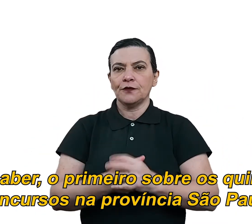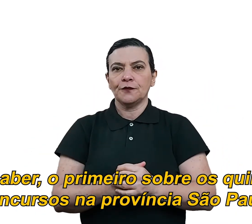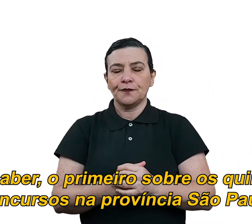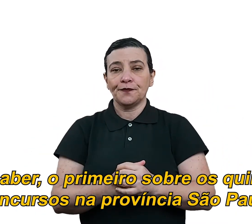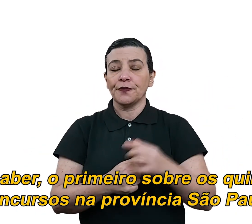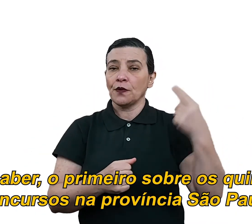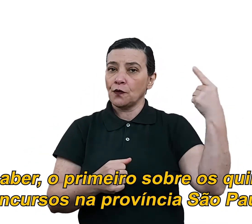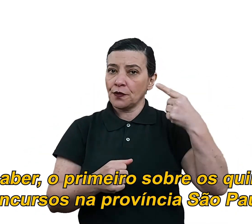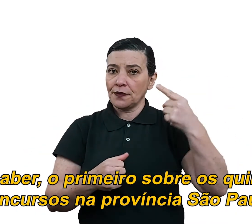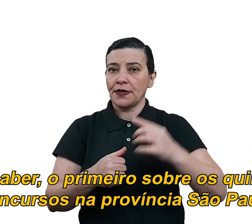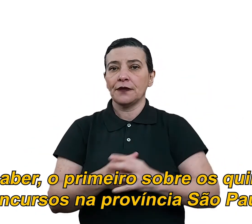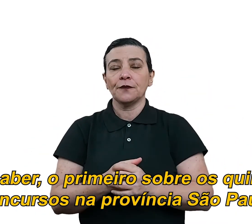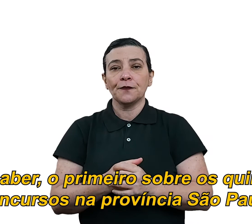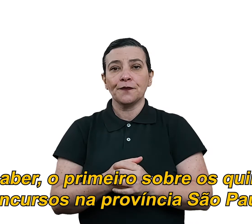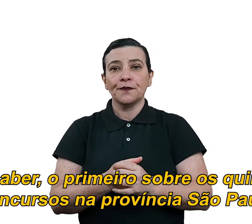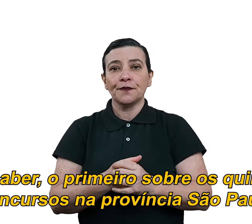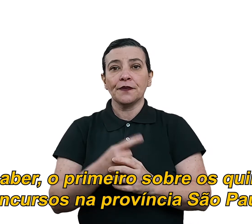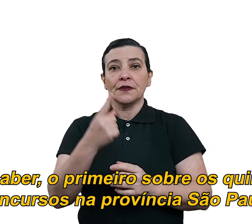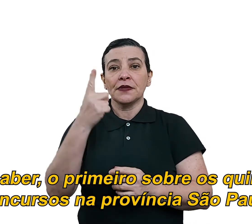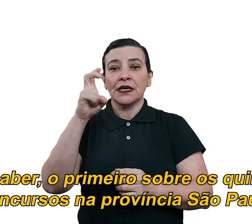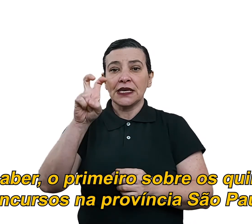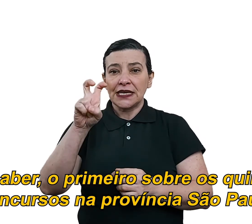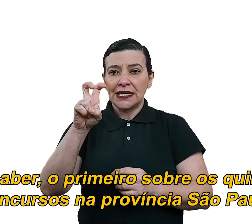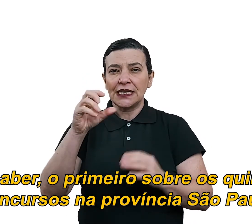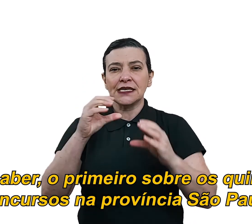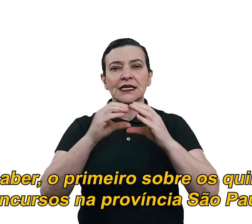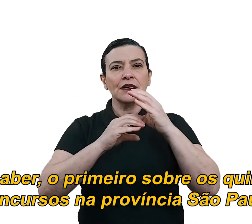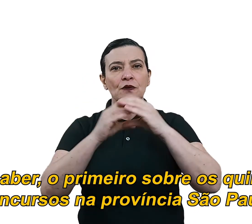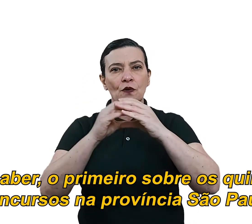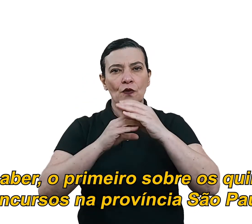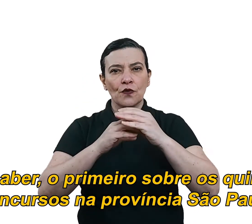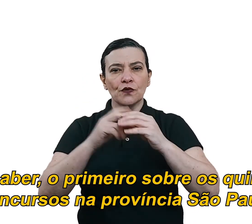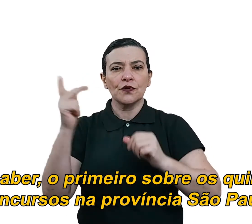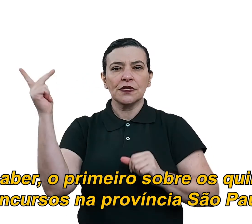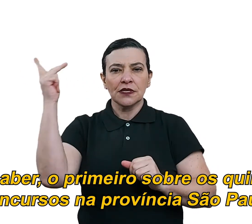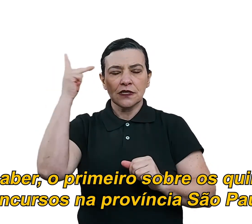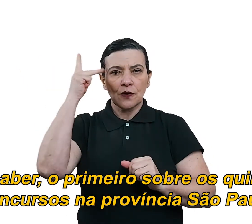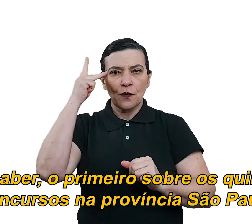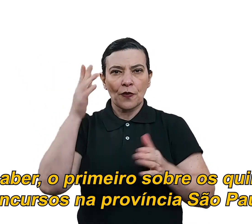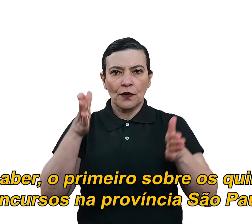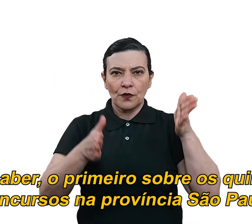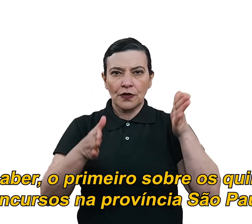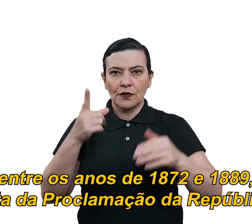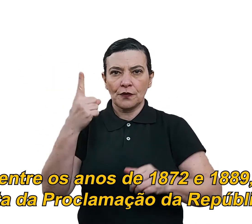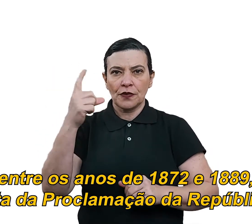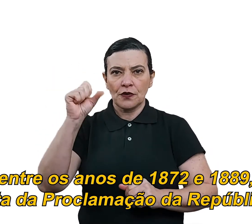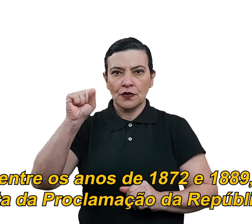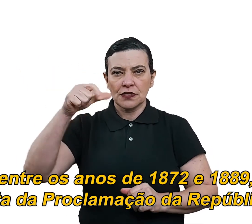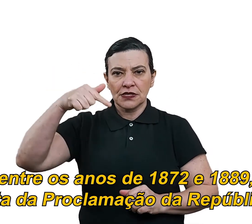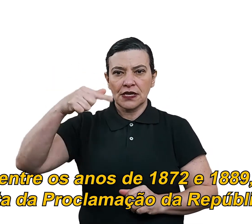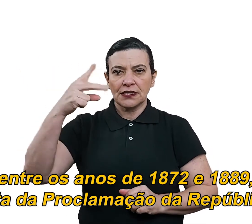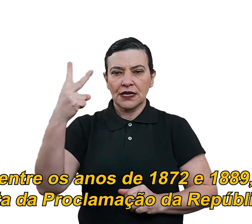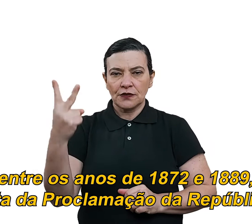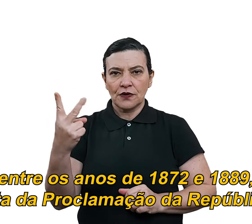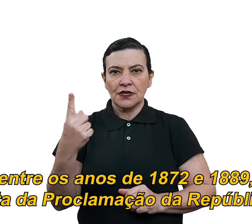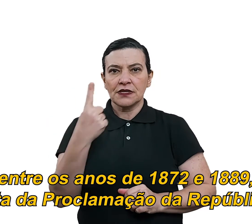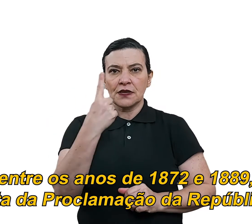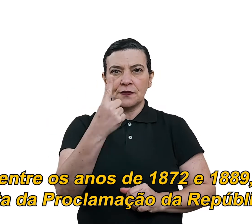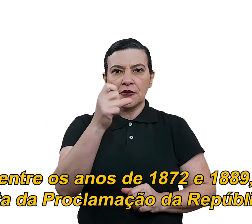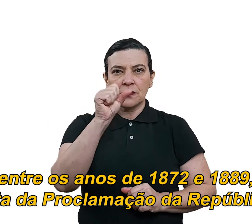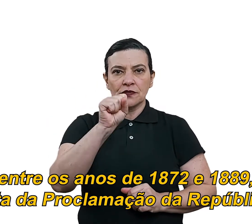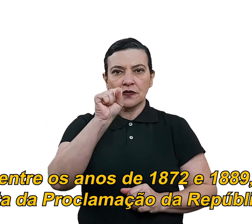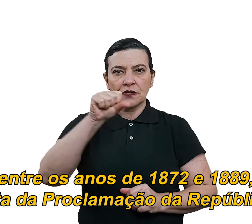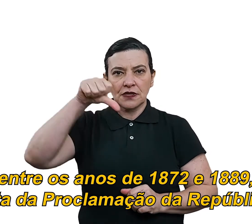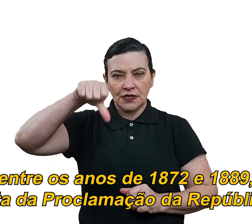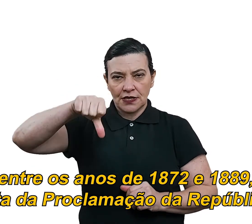a saber, o primeiro sobre os 15 concursos na província de São Paulo entre os anos de